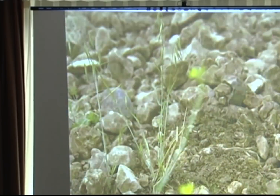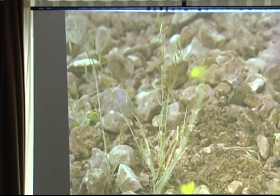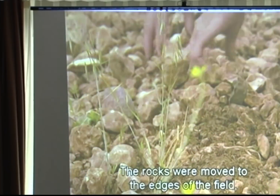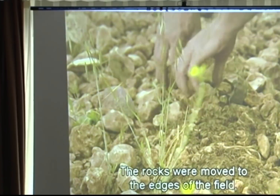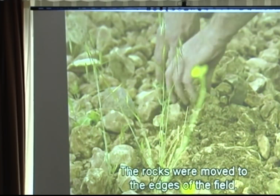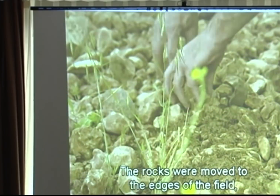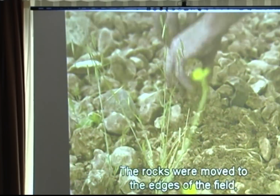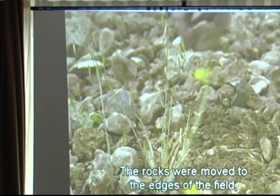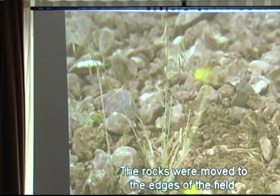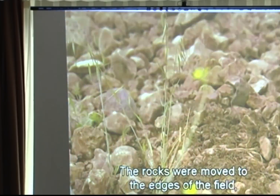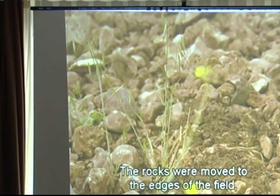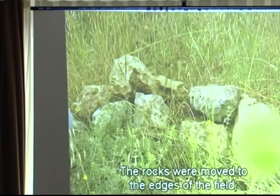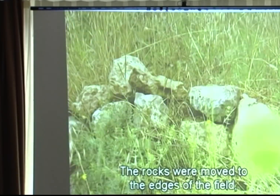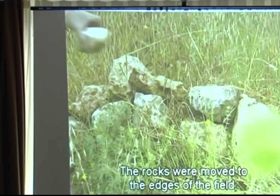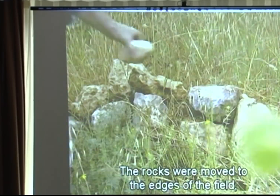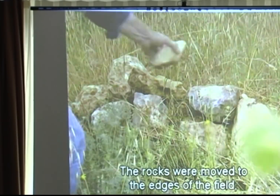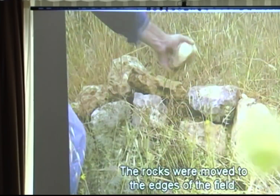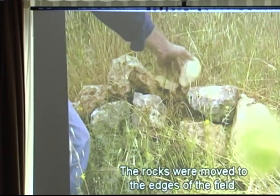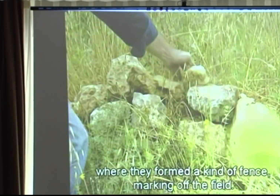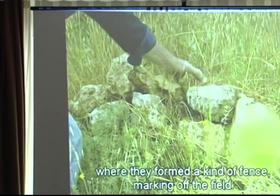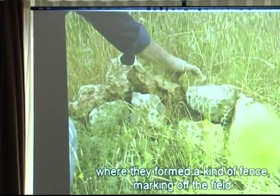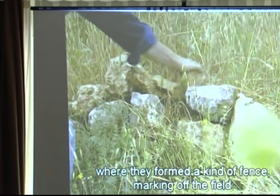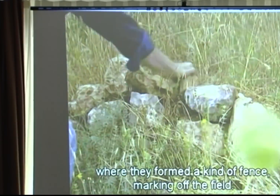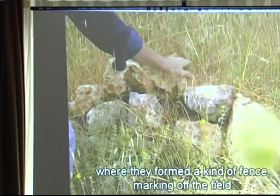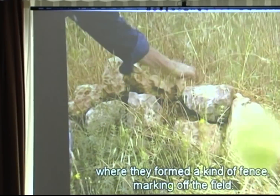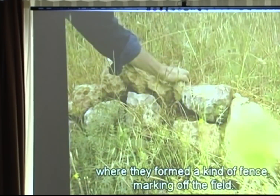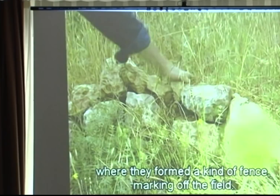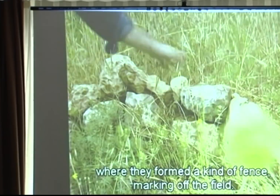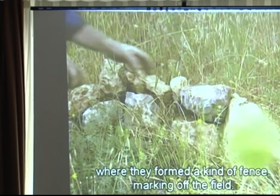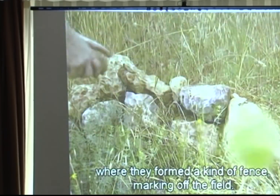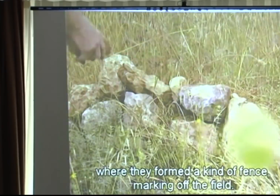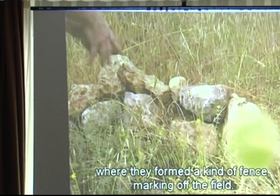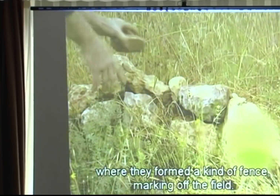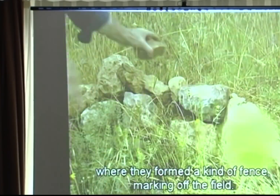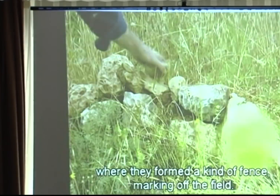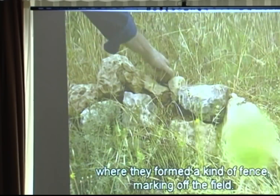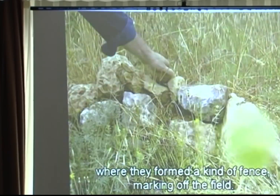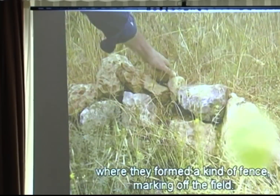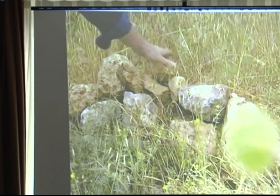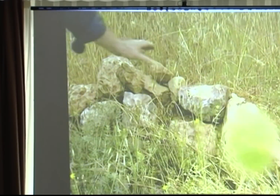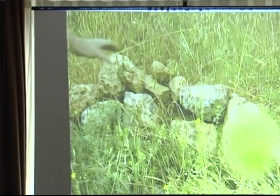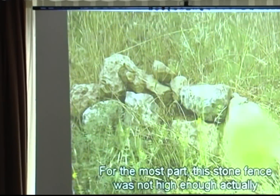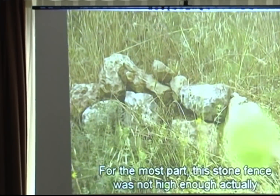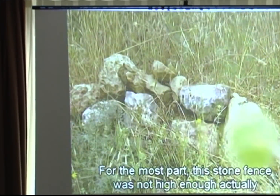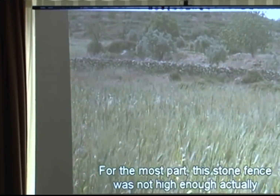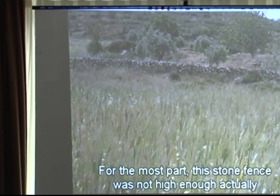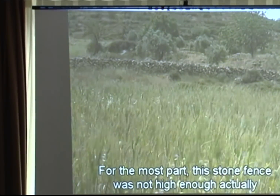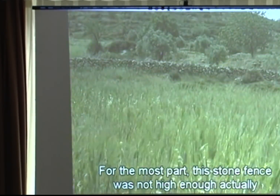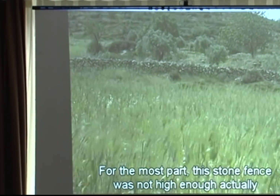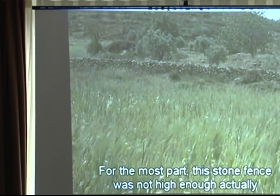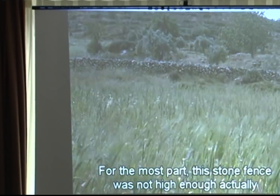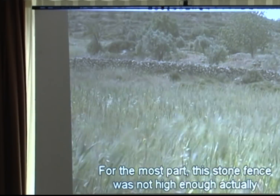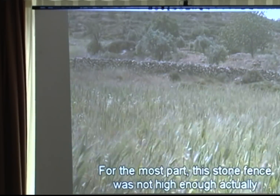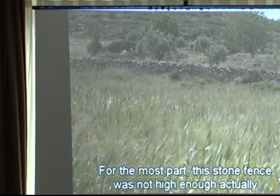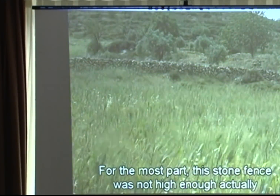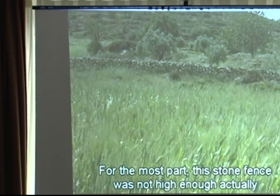land. The rocks were moved to the edges of the field, where they formed a kind of fence marking off the field. For